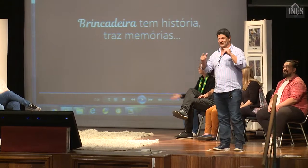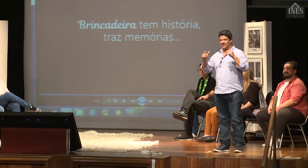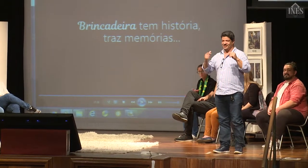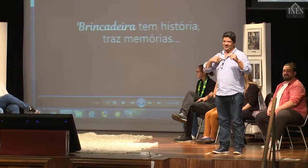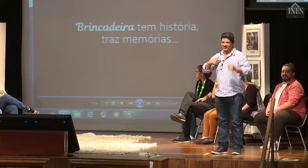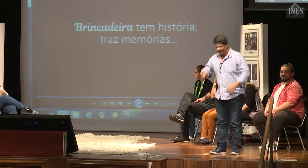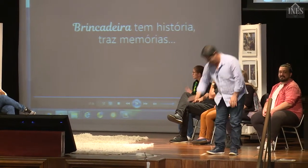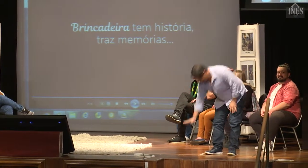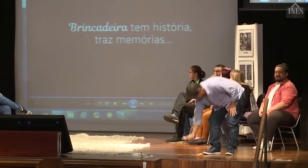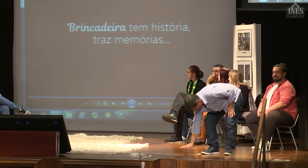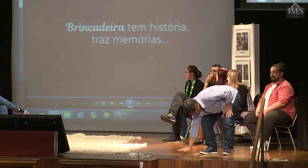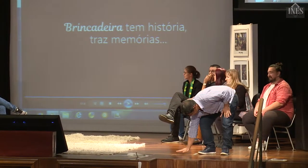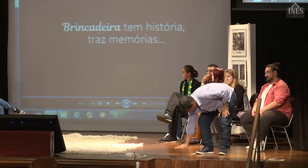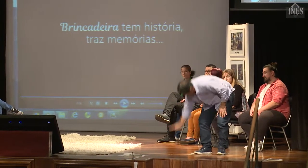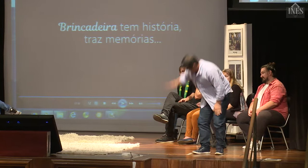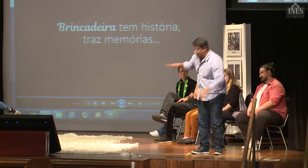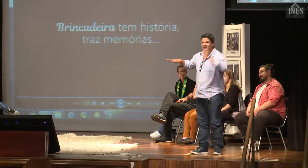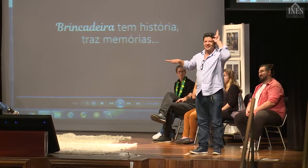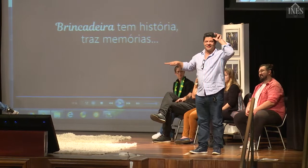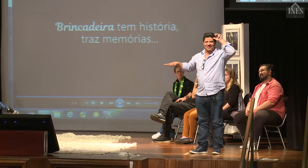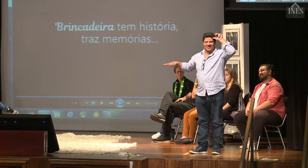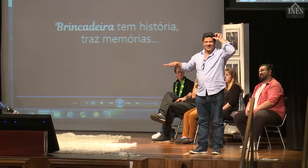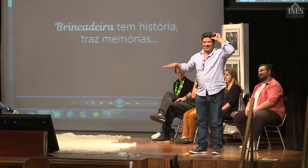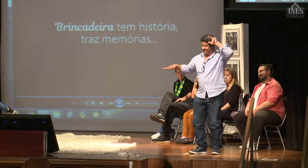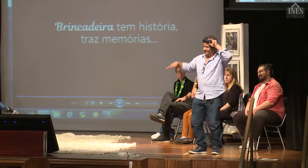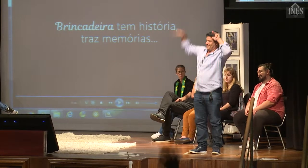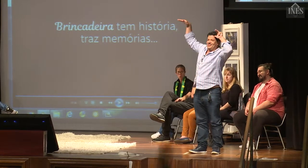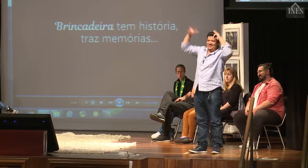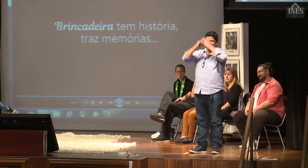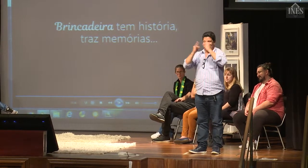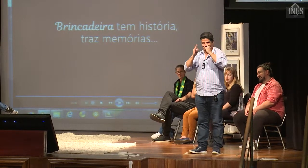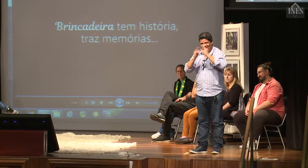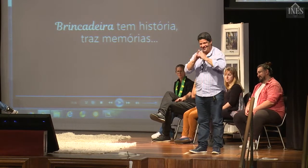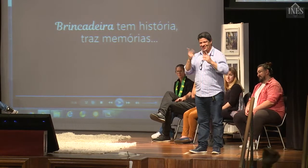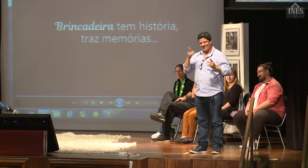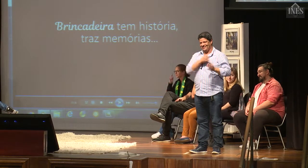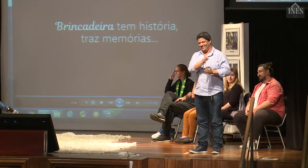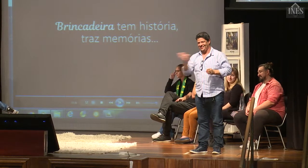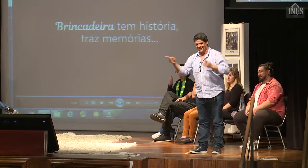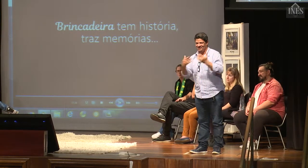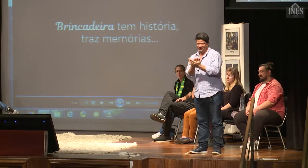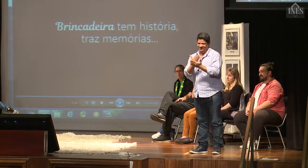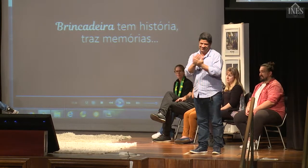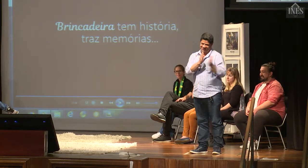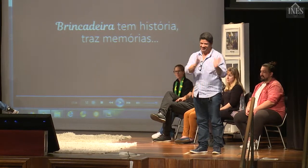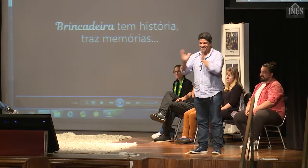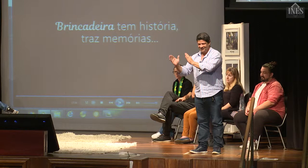E como eles falaram, né? Eu, quando era pequenininha, na Gávea, estudei